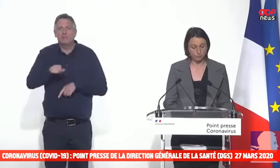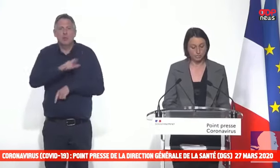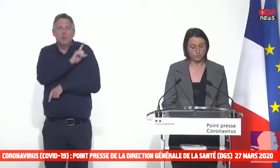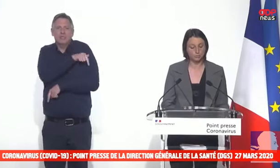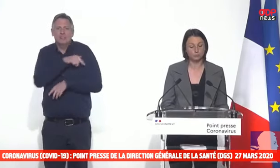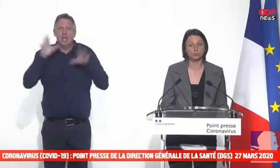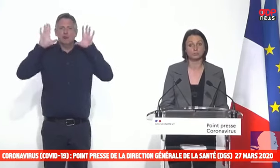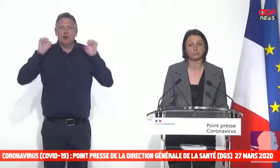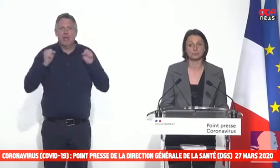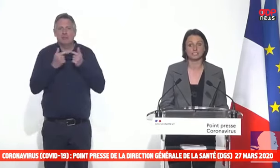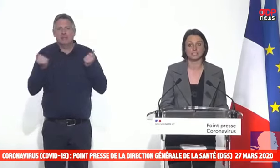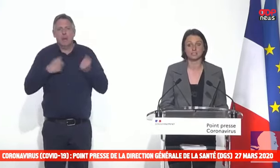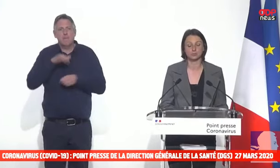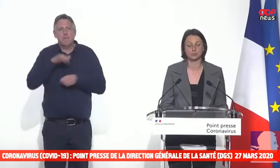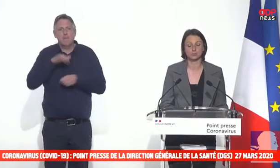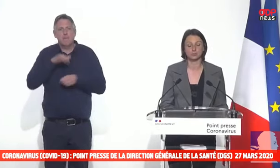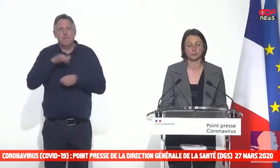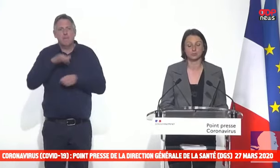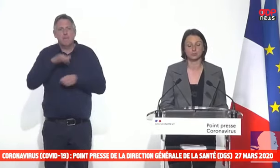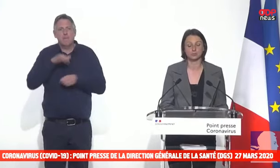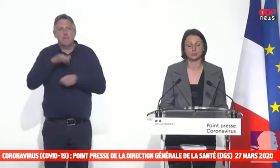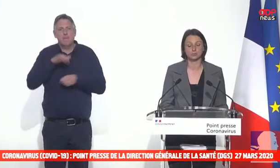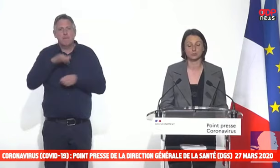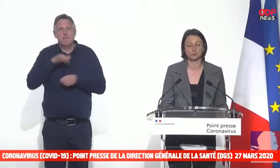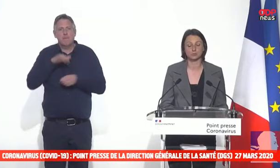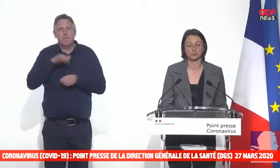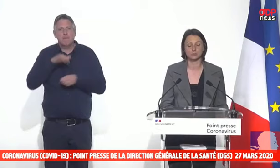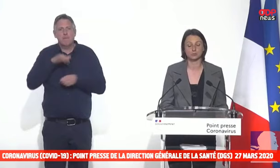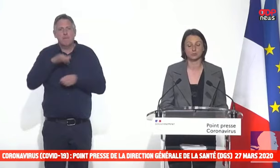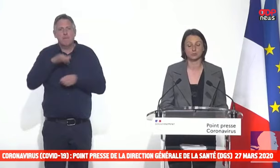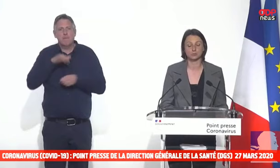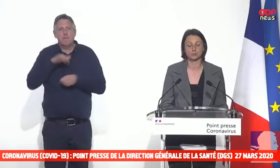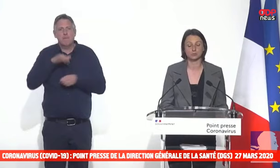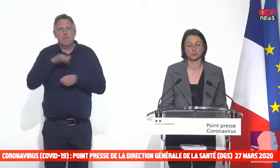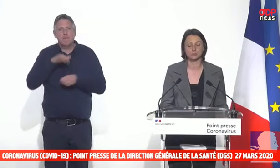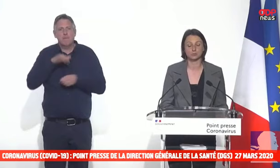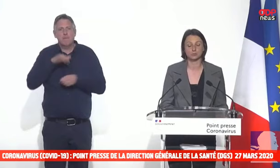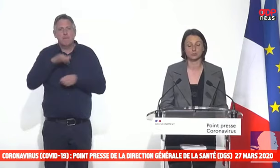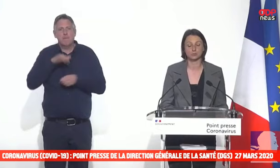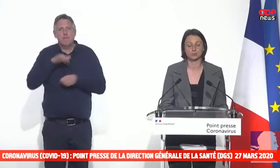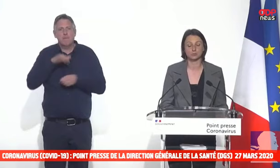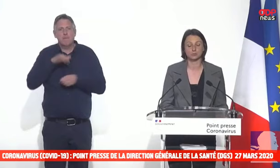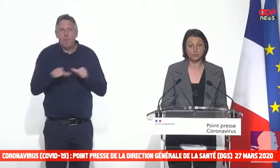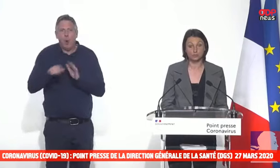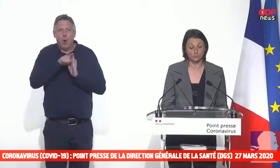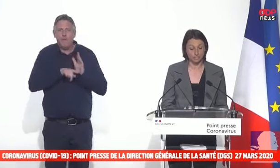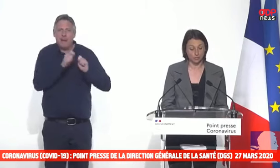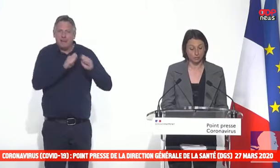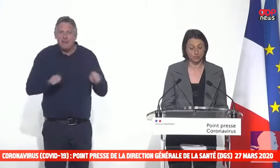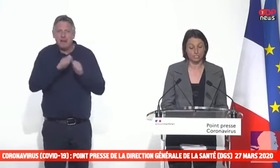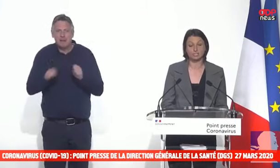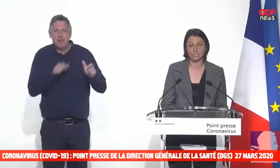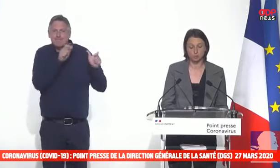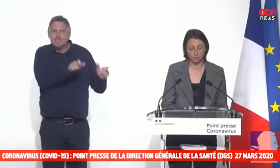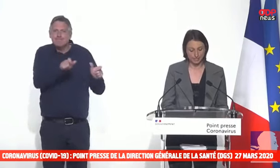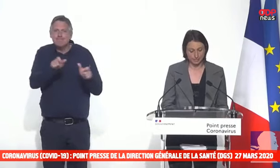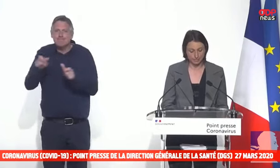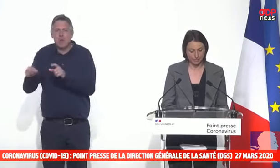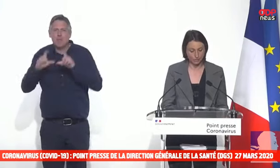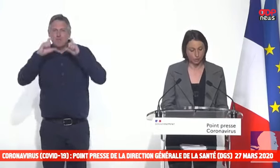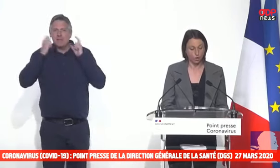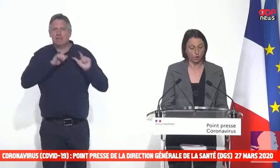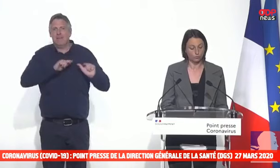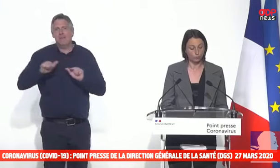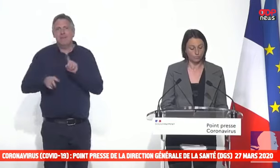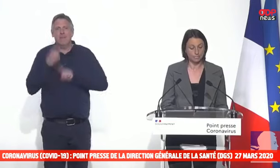police et pour qu'ils puissent poursuivre cette action essentielle de contrôle du confinement. Il faut en faire un usage strictement